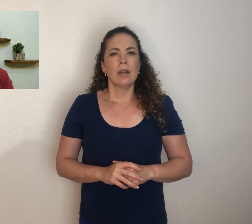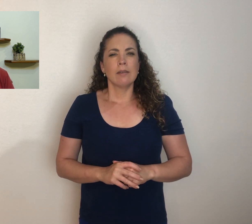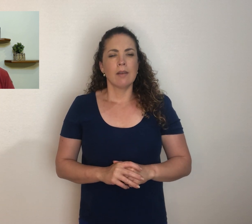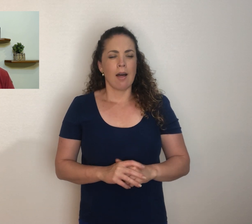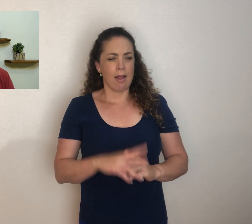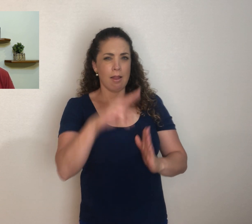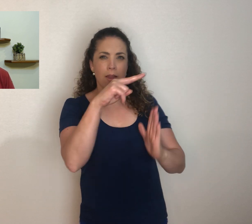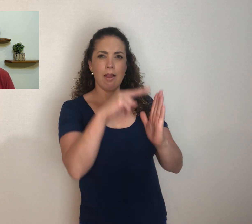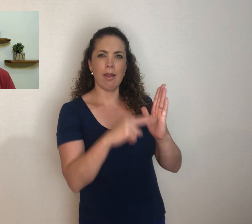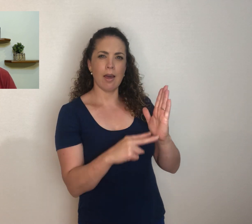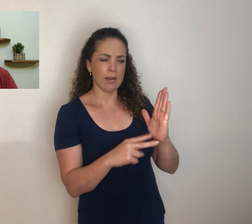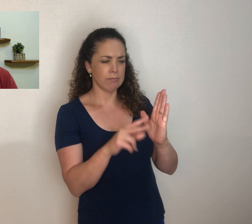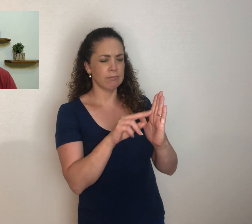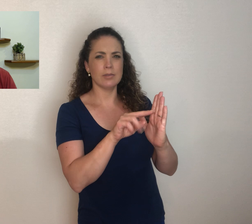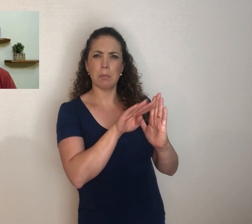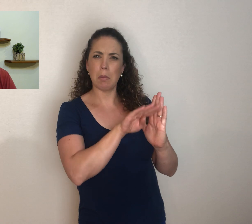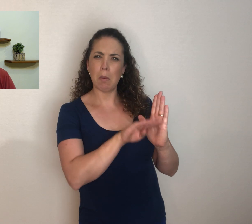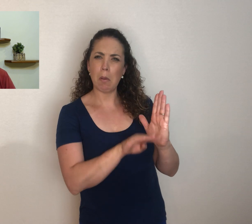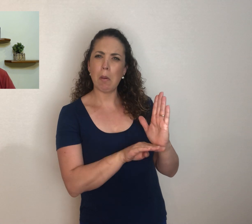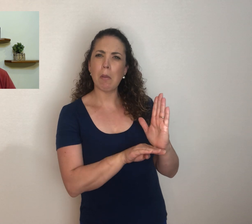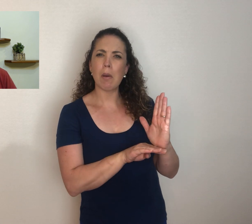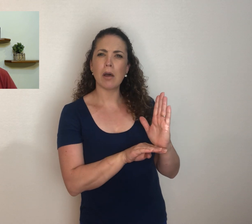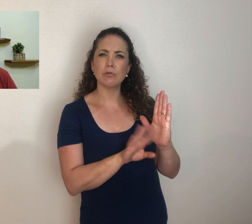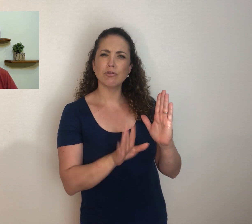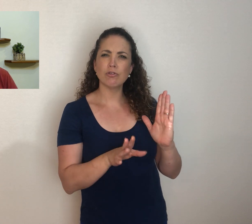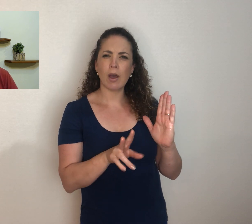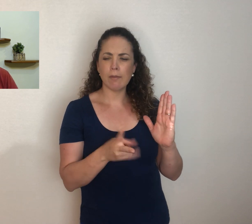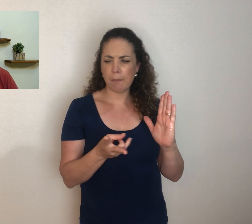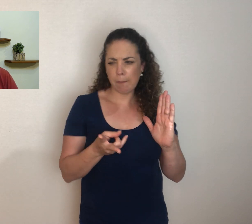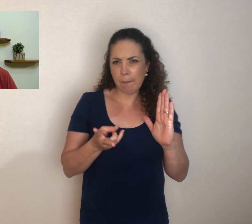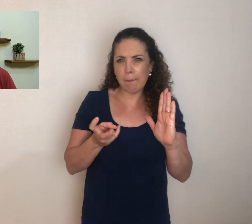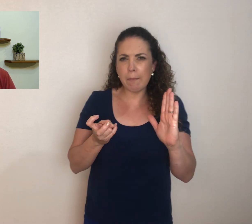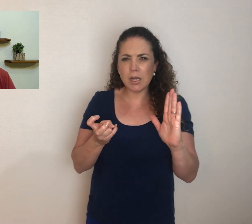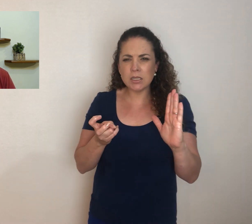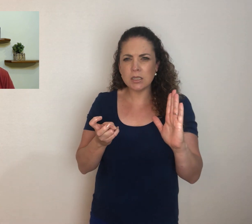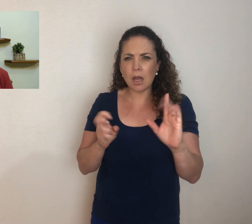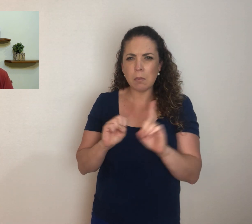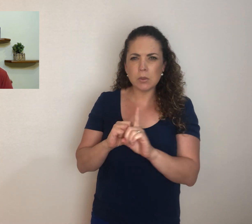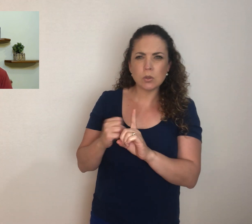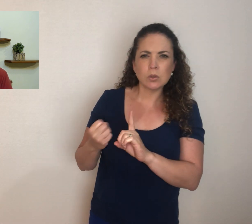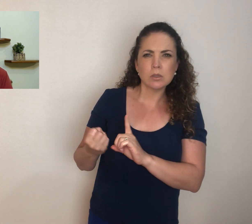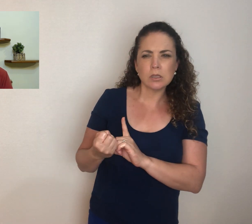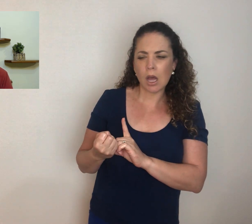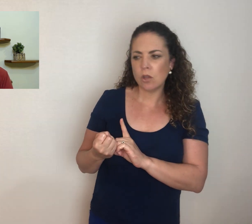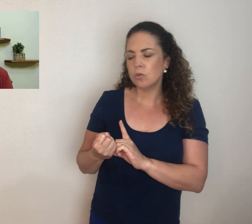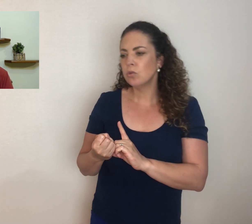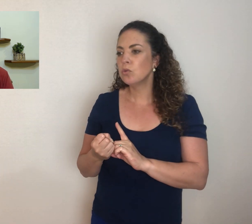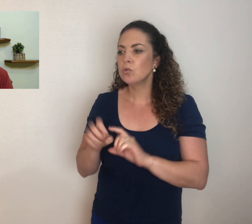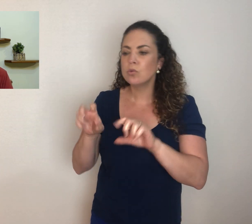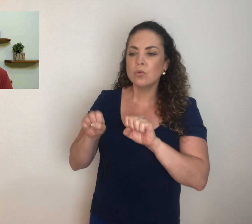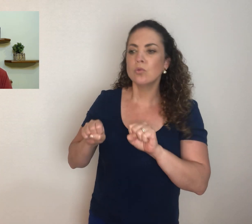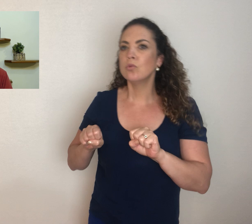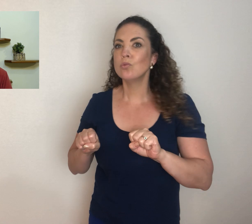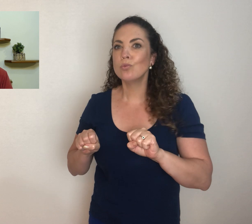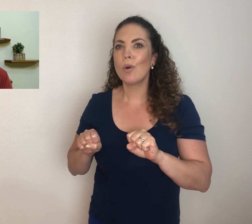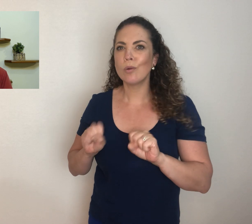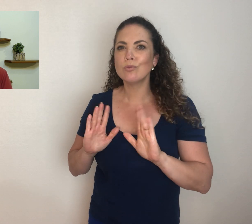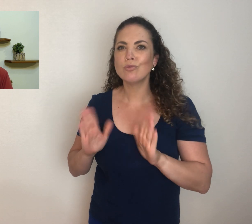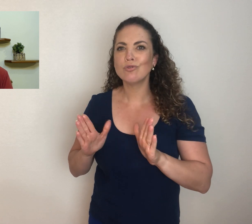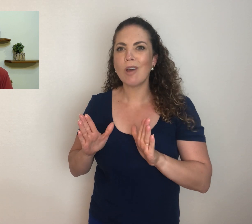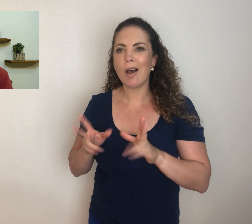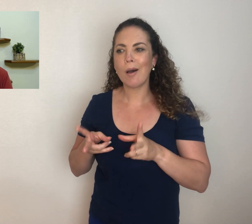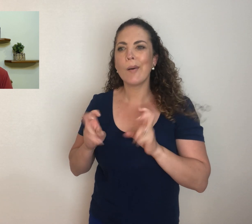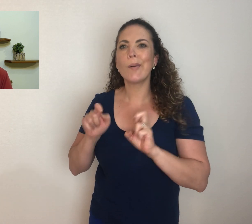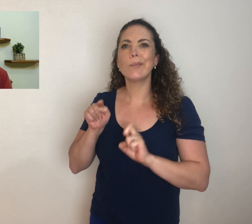as identifica no mundo de hoje, já num estado bastante avançado. Eu não vou aqui mencionar todas,